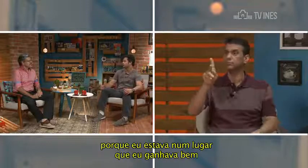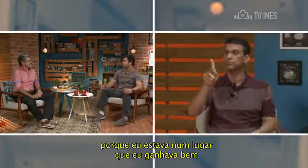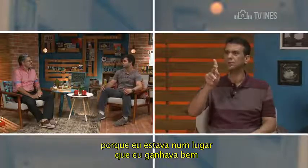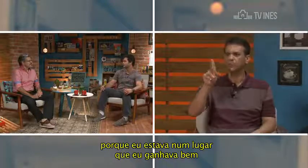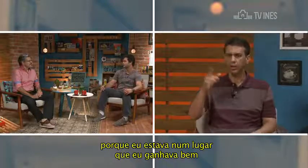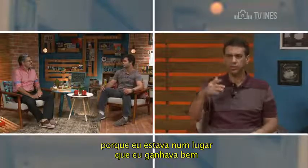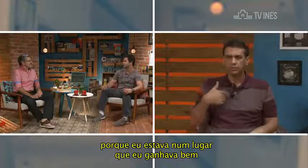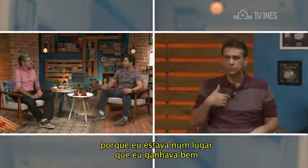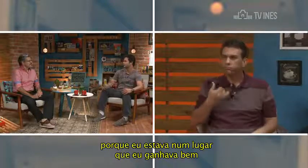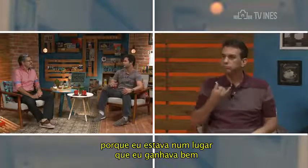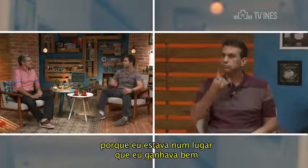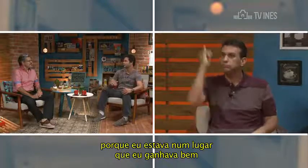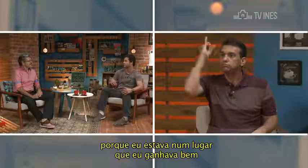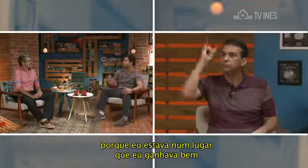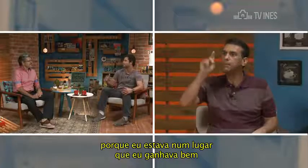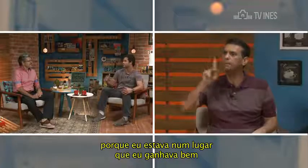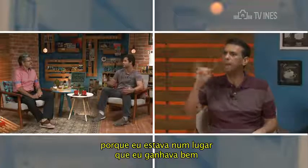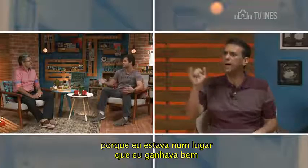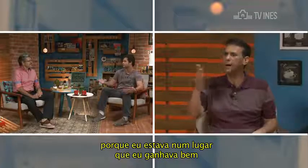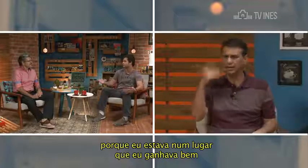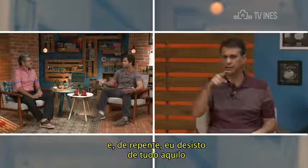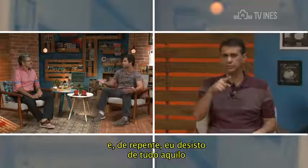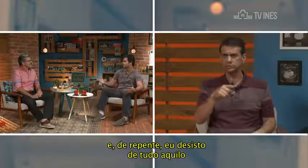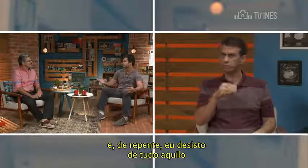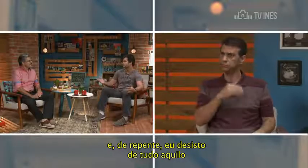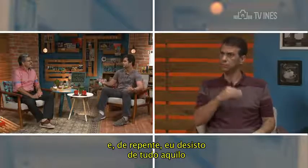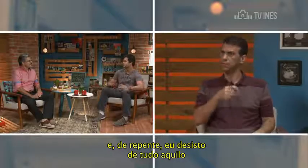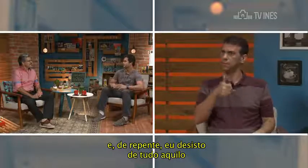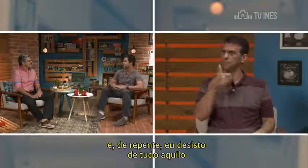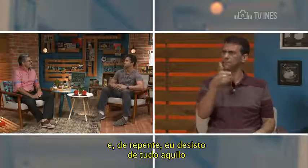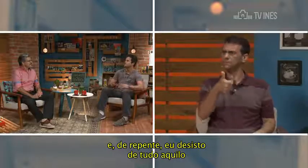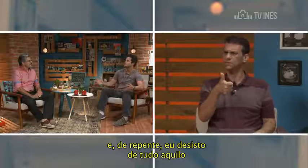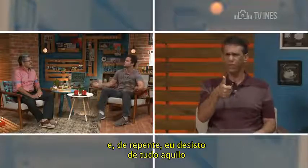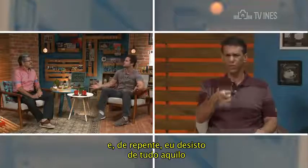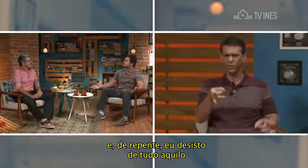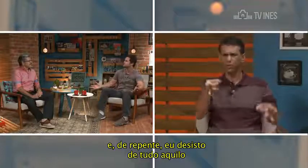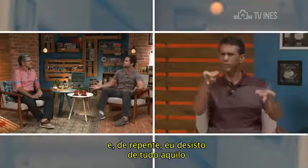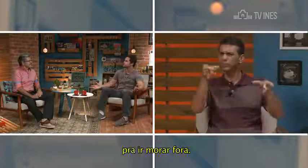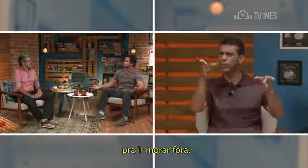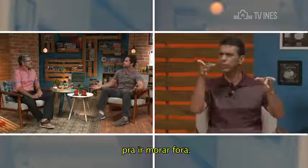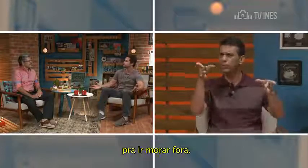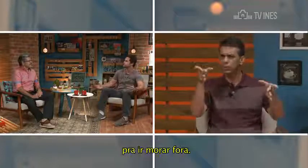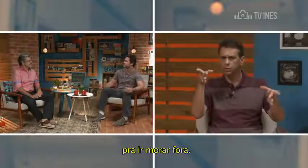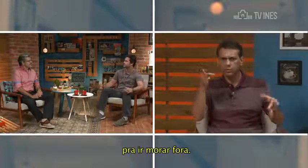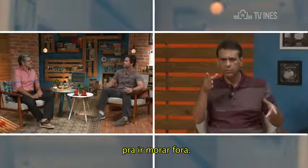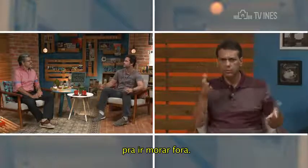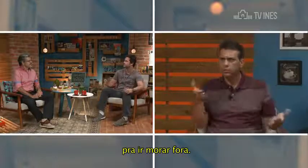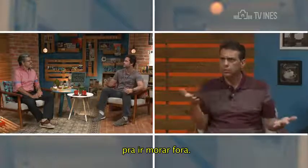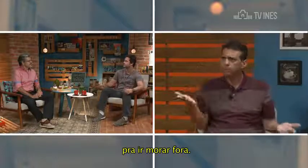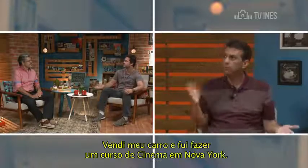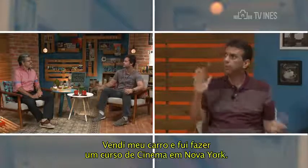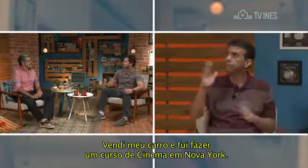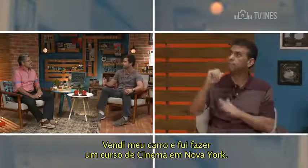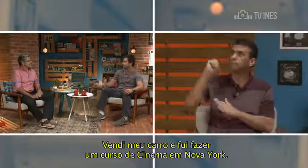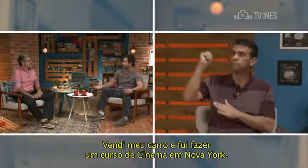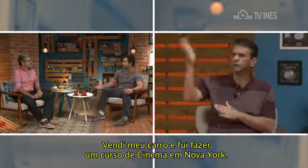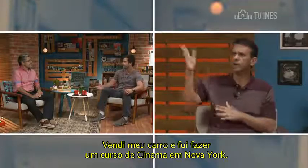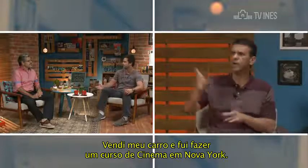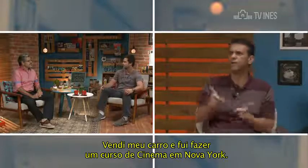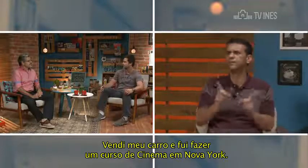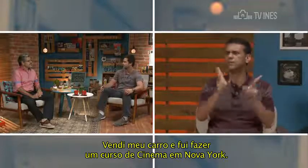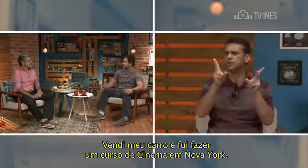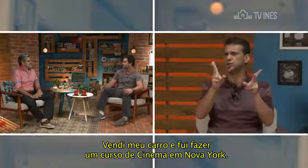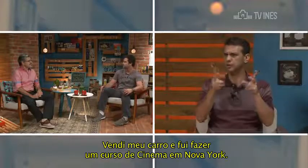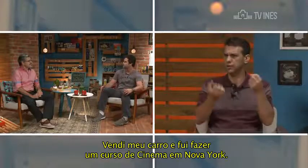choque, porque eu estava num lugar que eu ganhava bem e, de repente, eu desisto de tudo aquilo para ir morar fora, vendi meu